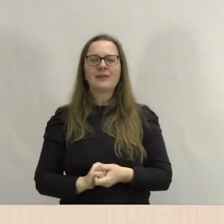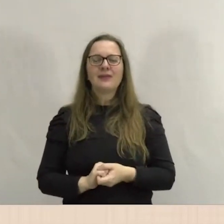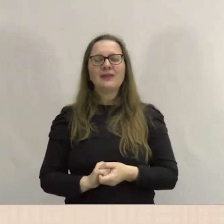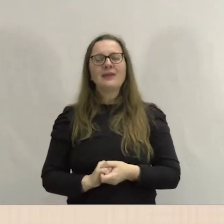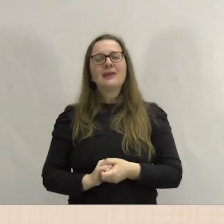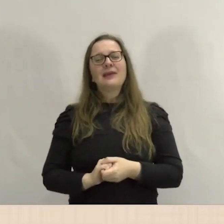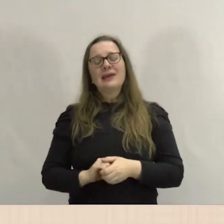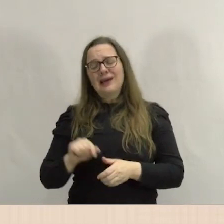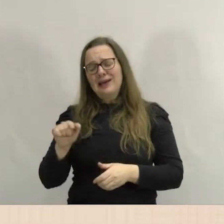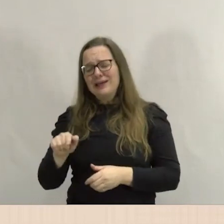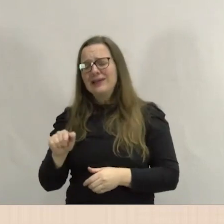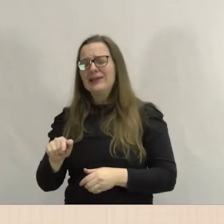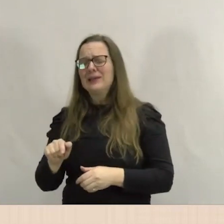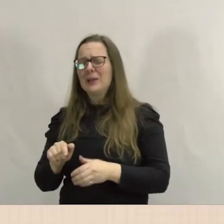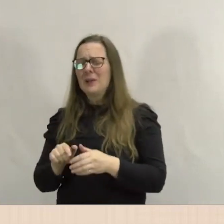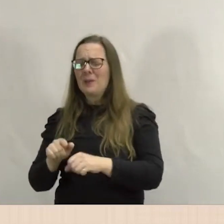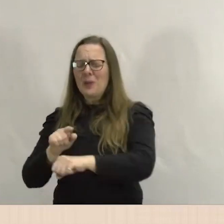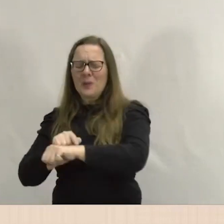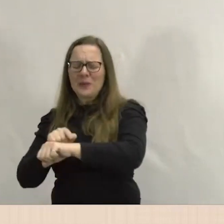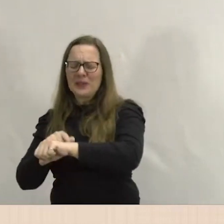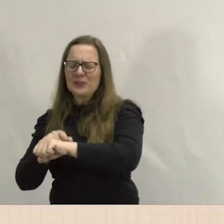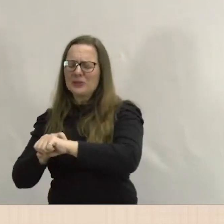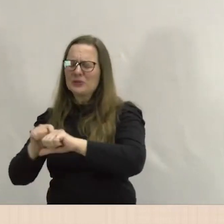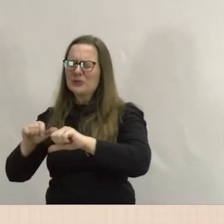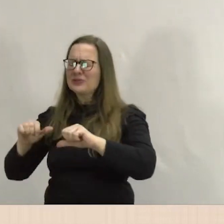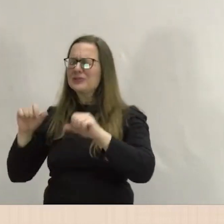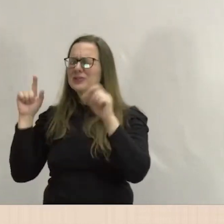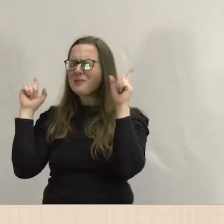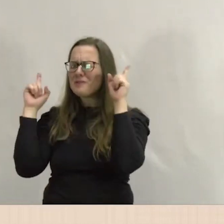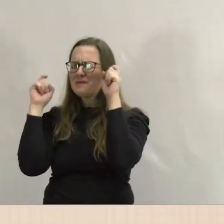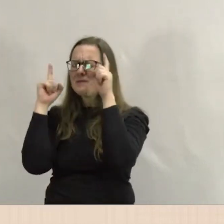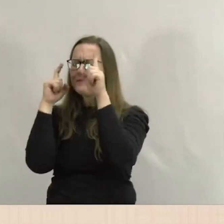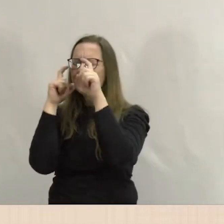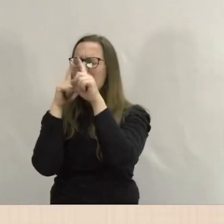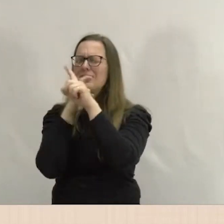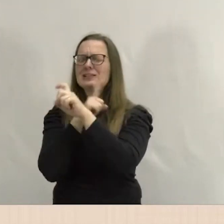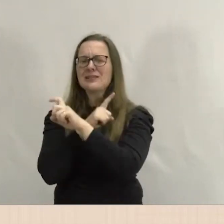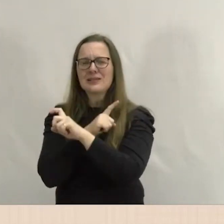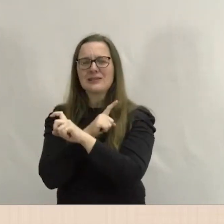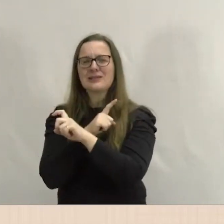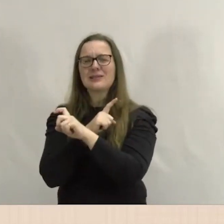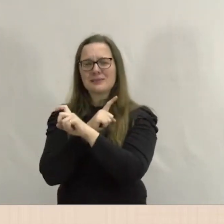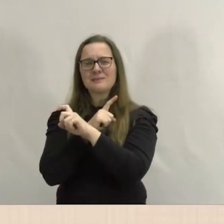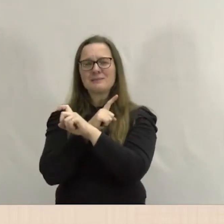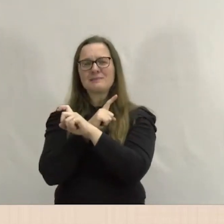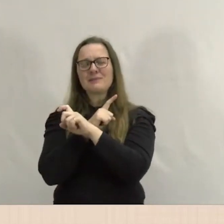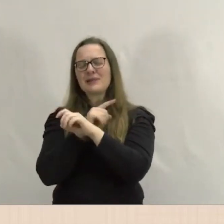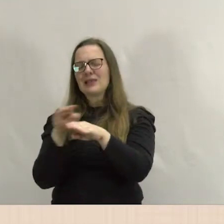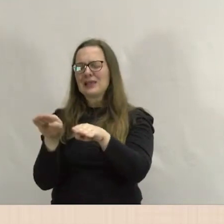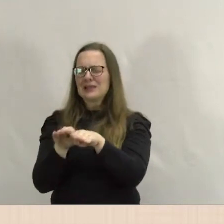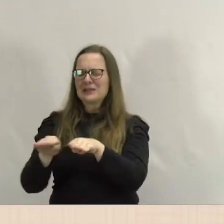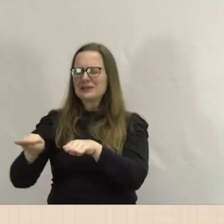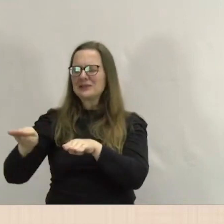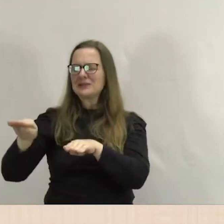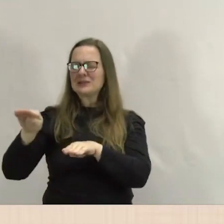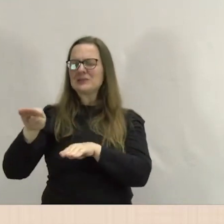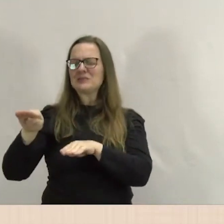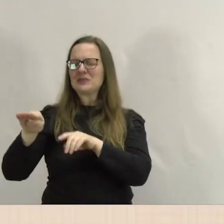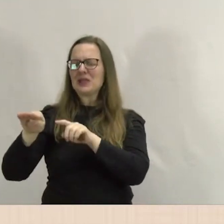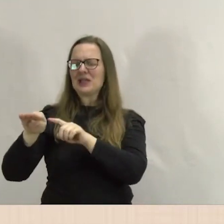da igreja em Tiatira. O clericalismo seguiu com seus ritos e cerimônias. E